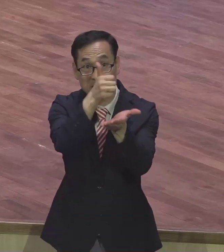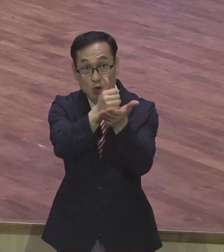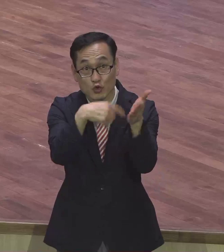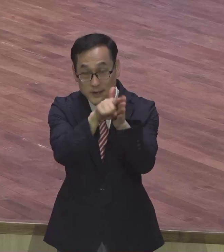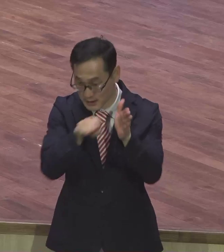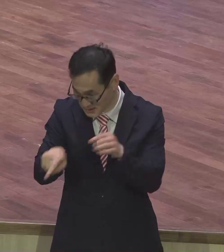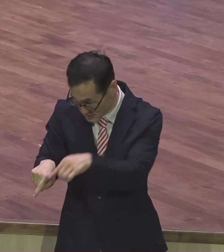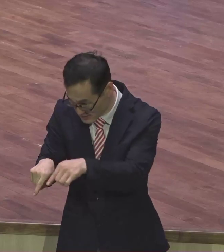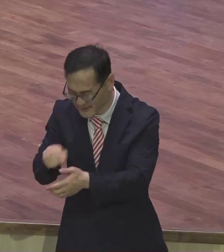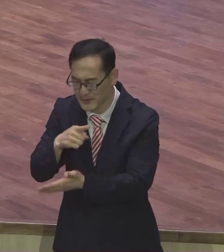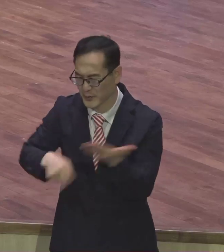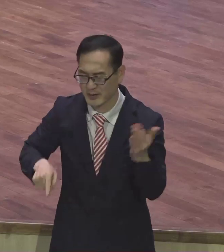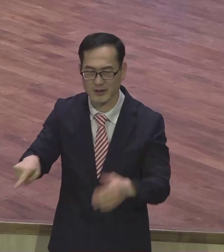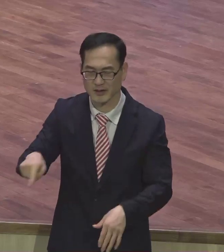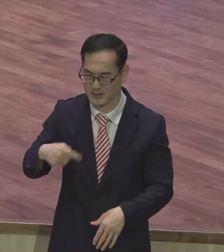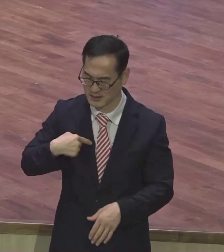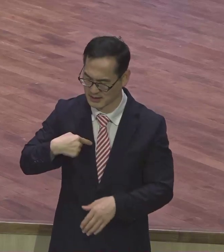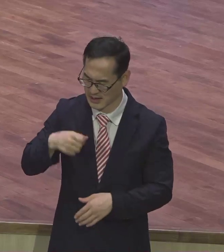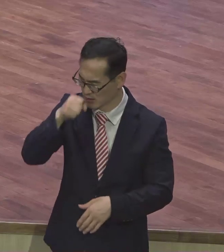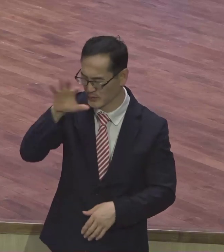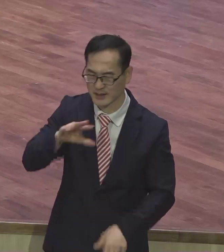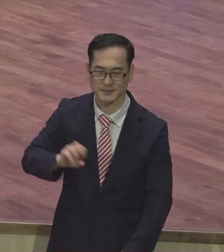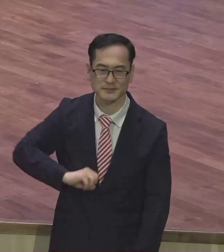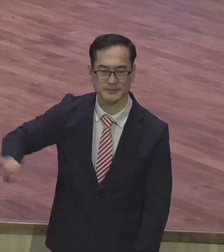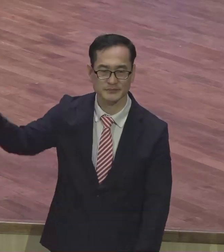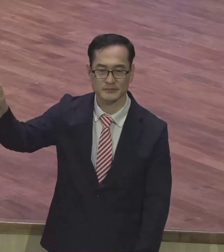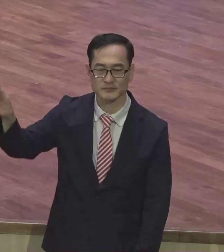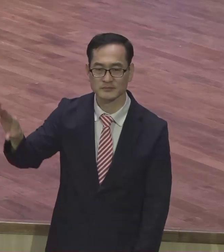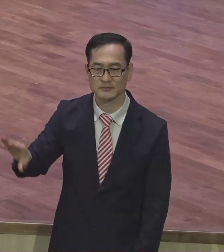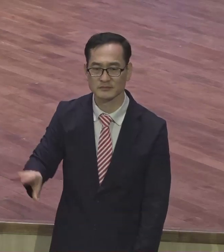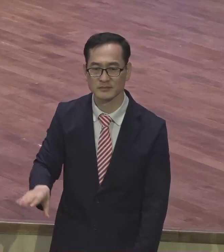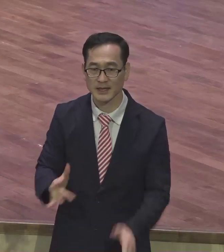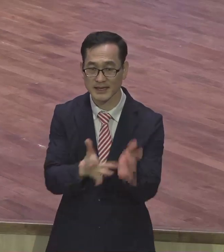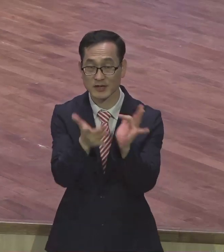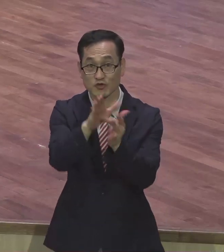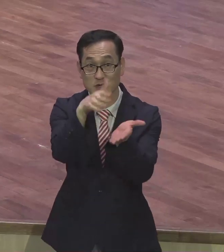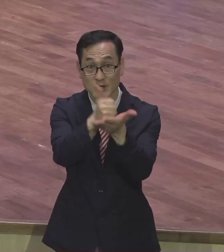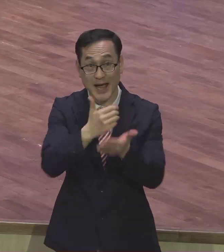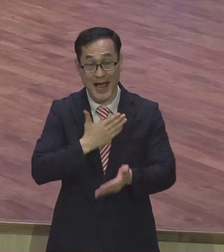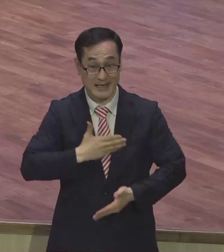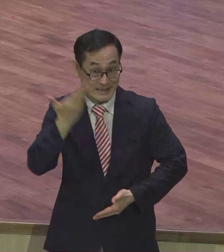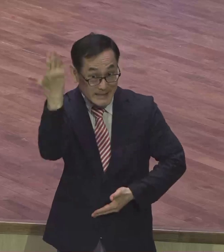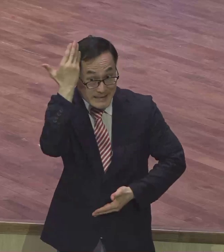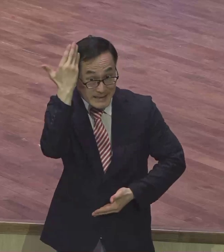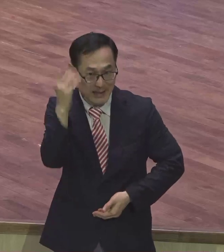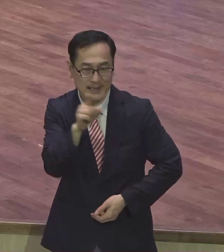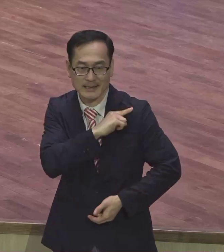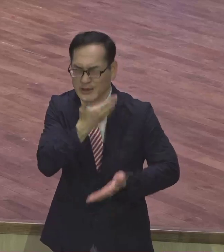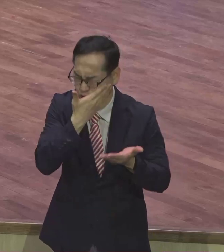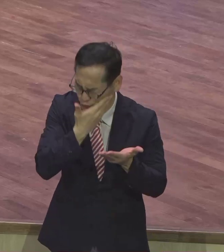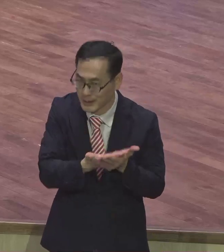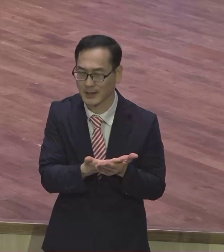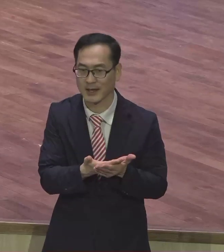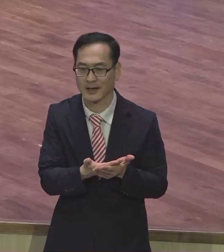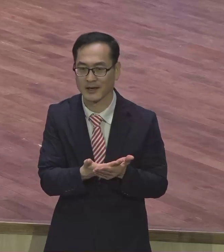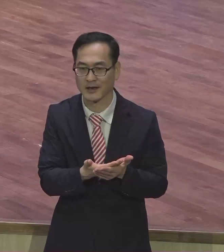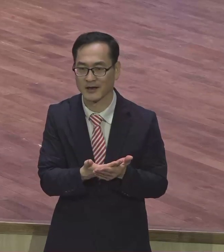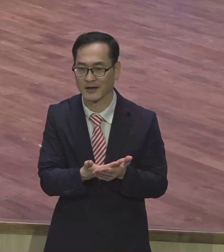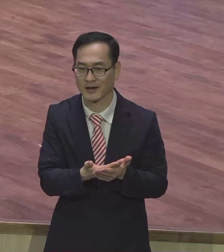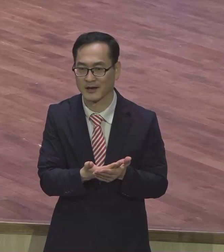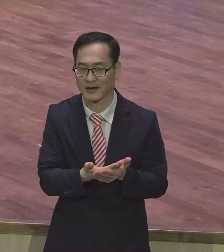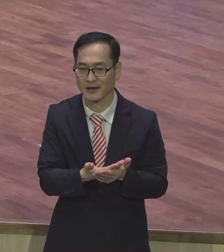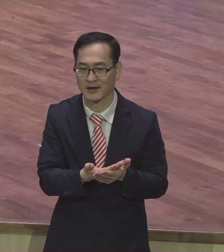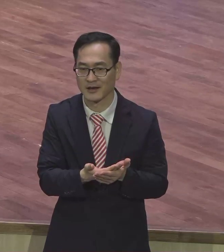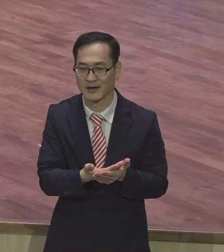또한 모든 것을 해로여기면 내 주 그리스도 예수를 아는 지식이 가장 고상하기 때문이라 내가 그를 위하여 모든